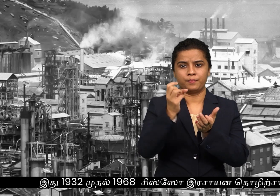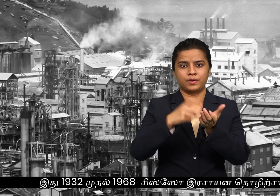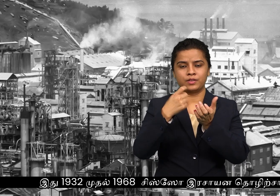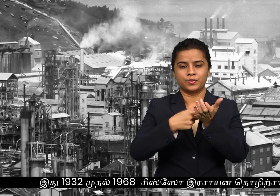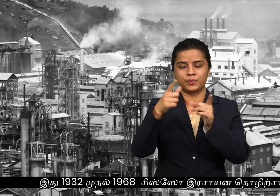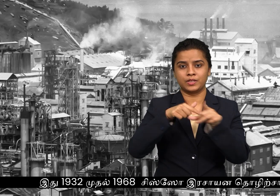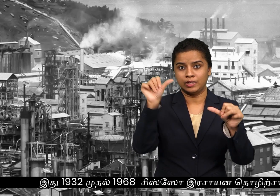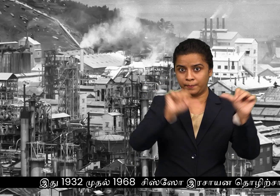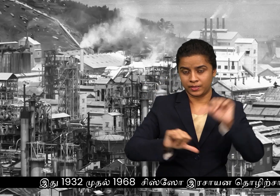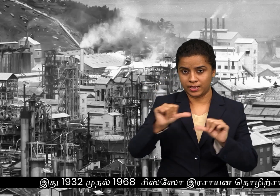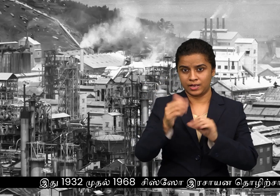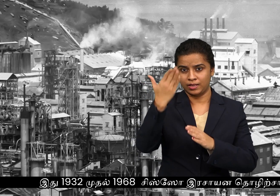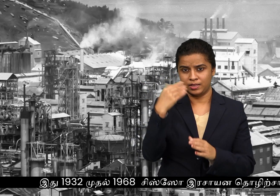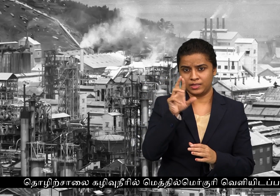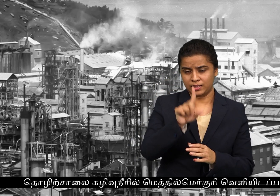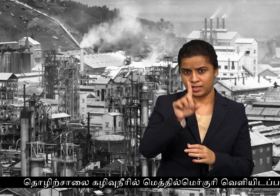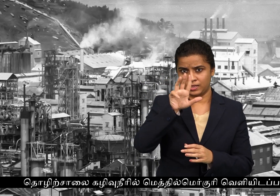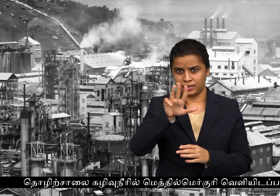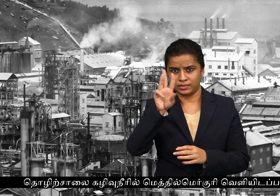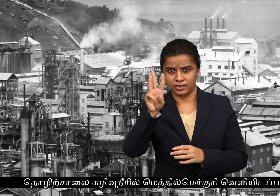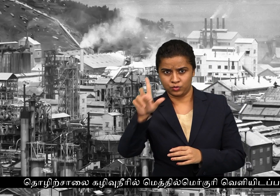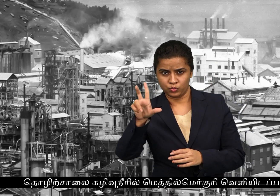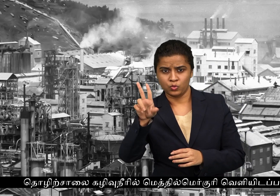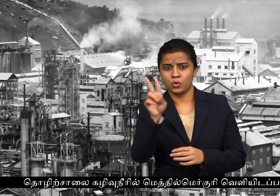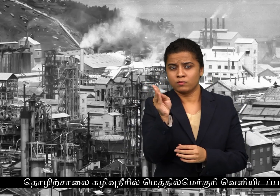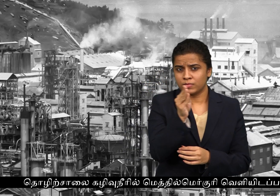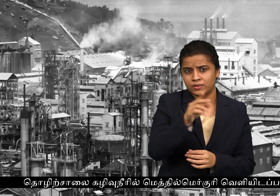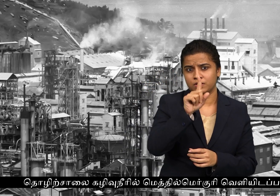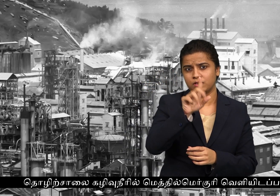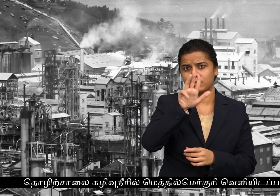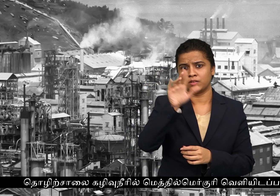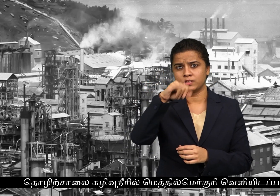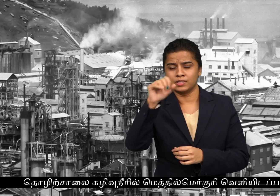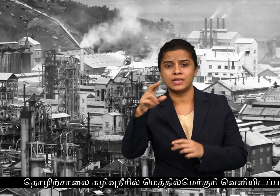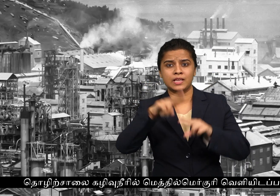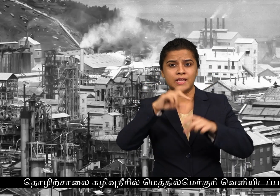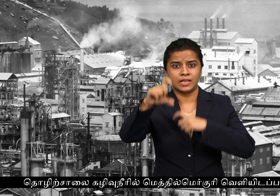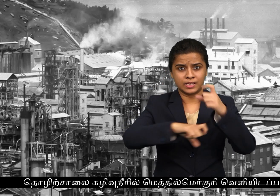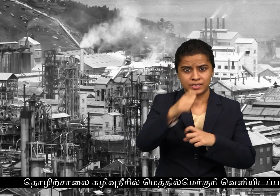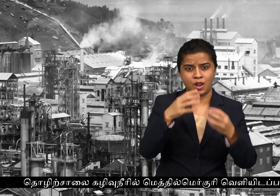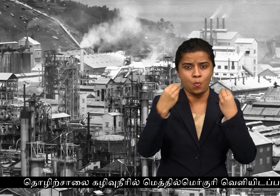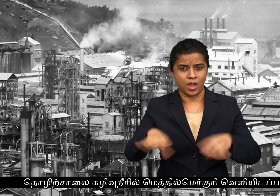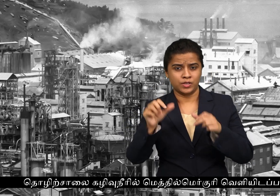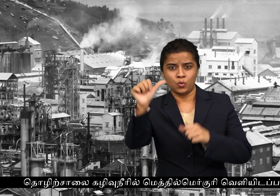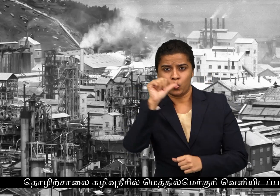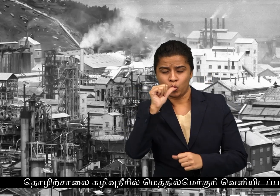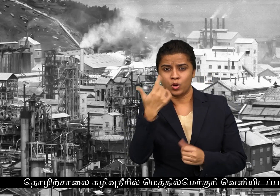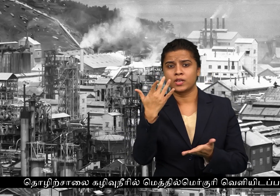1968 சிசோ ரசாயன தொழிற்சாலையில் இருந்து தொழிற்சாலை கழிவு நீரில் மெத்தில் மெர்க்குரி